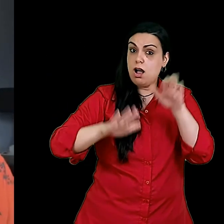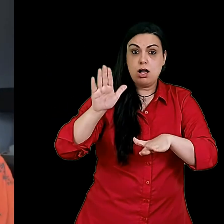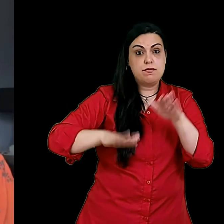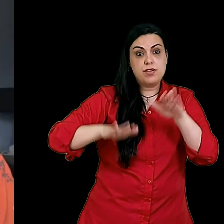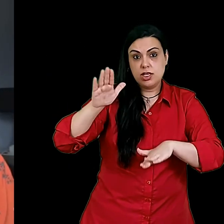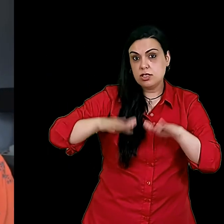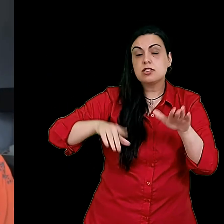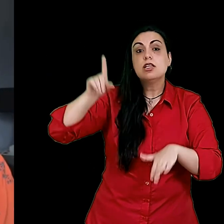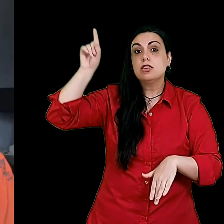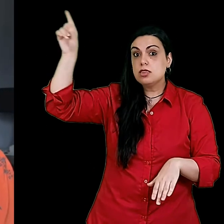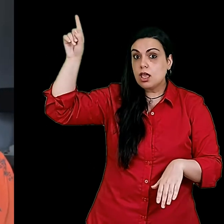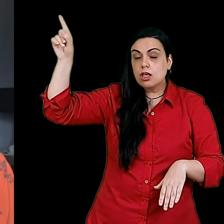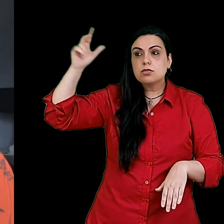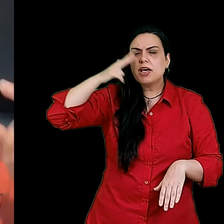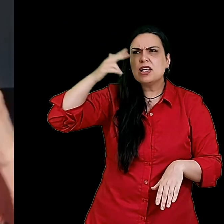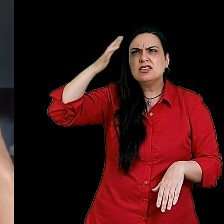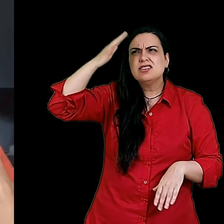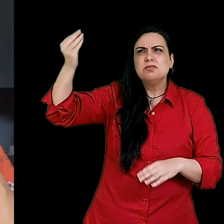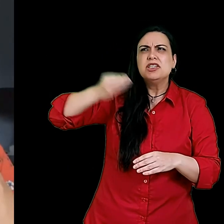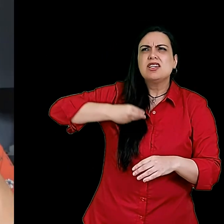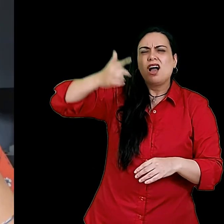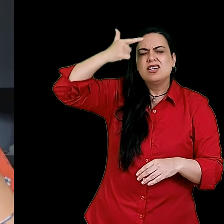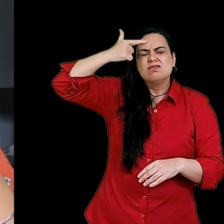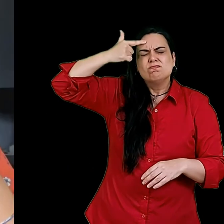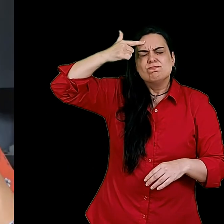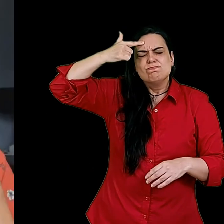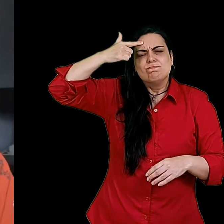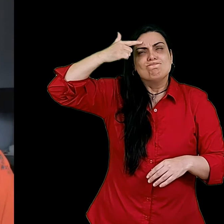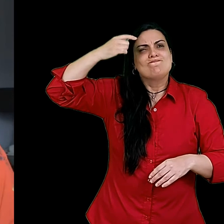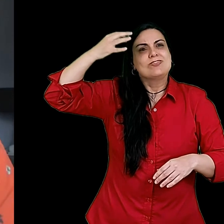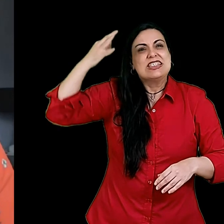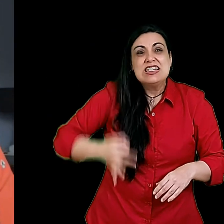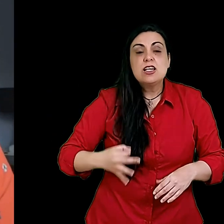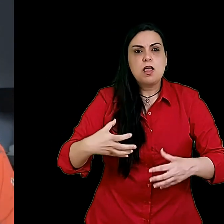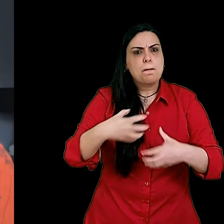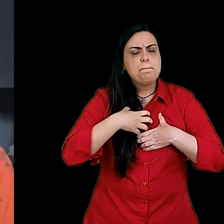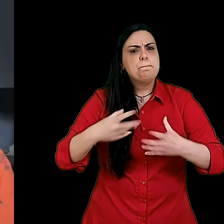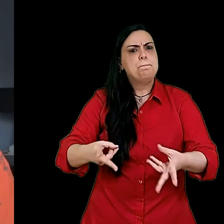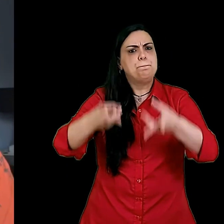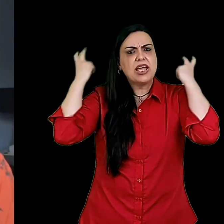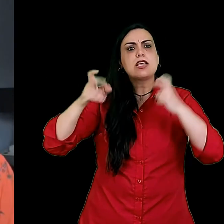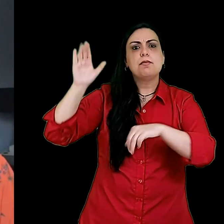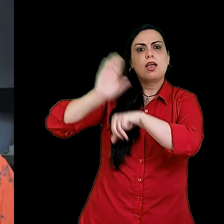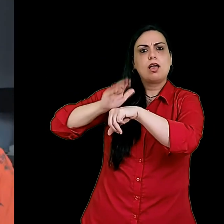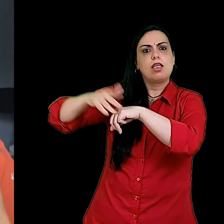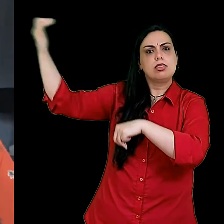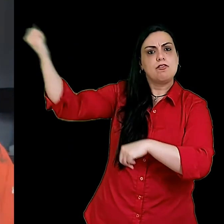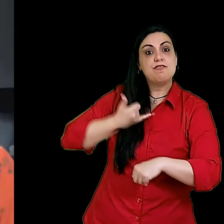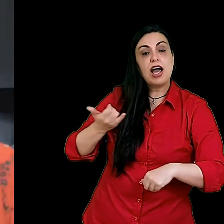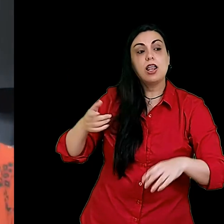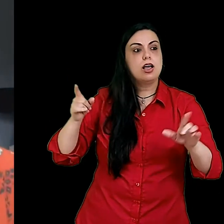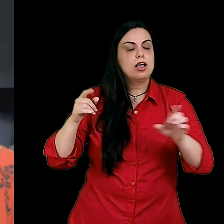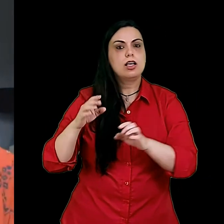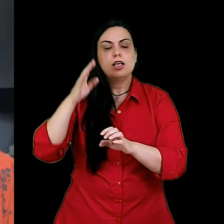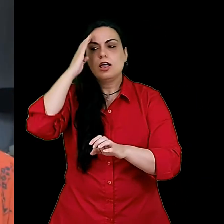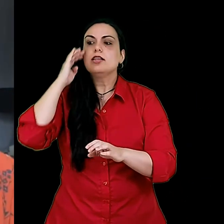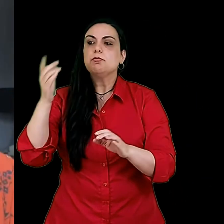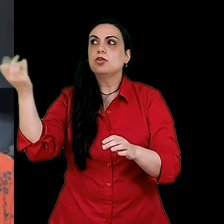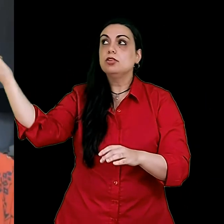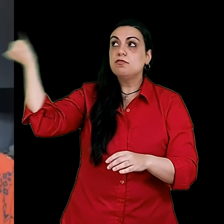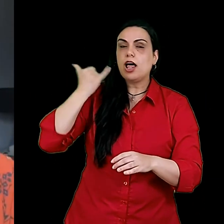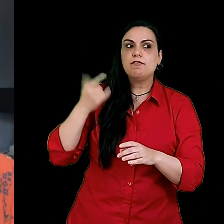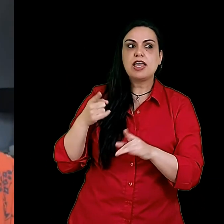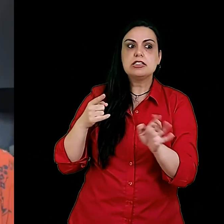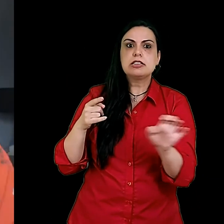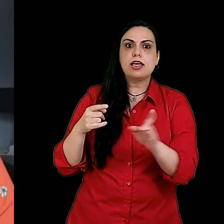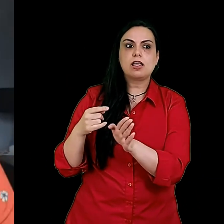um apontamento divino, né? Porque às vezes Deus não fala diretamente no seu ouvido. É uma convicção que vem de dentro para fora para quem já identifica a voz